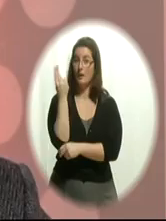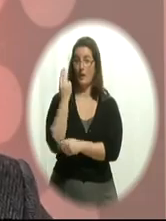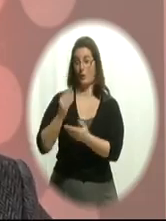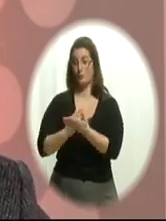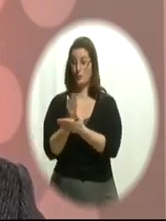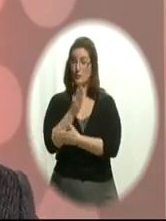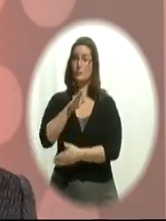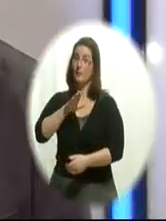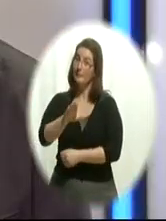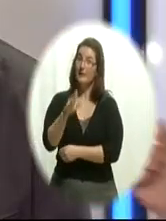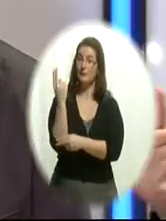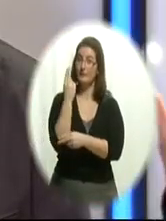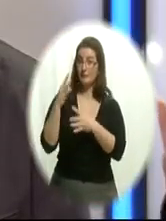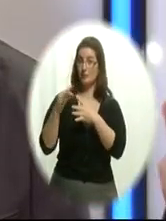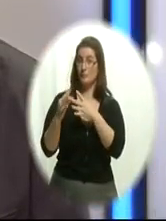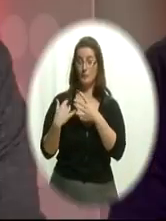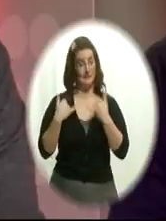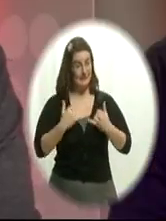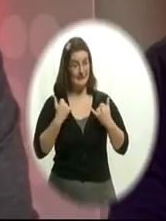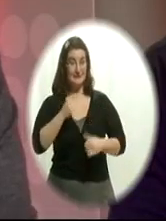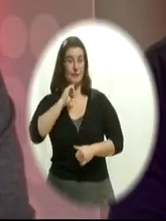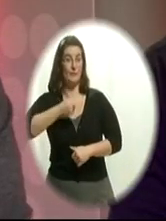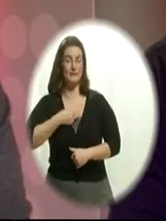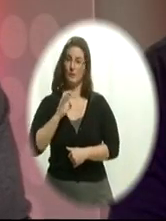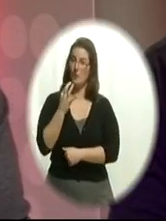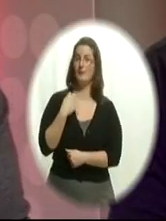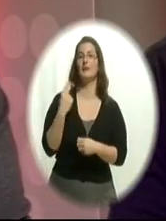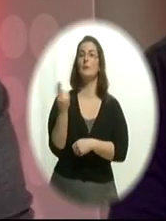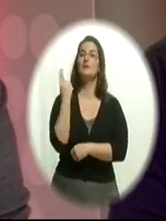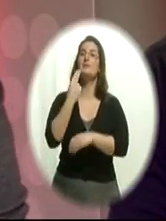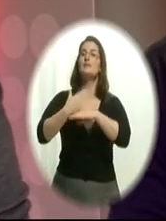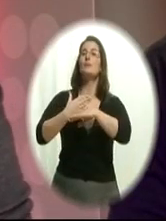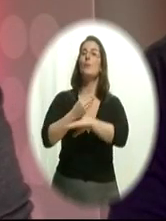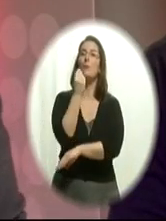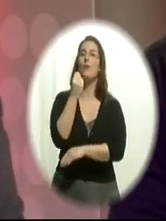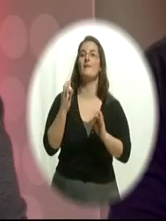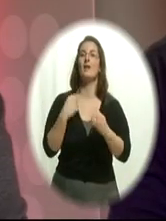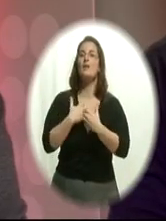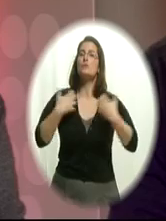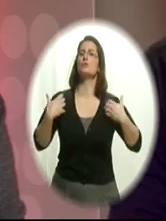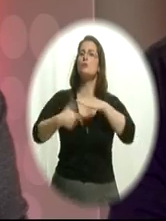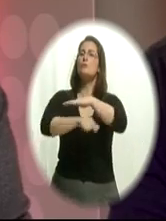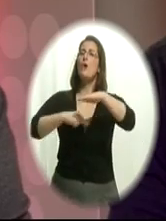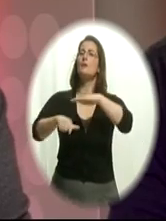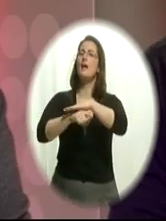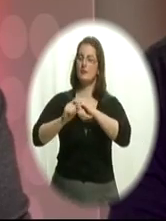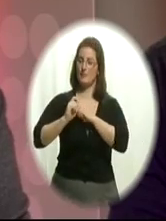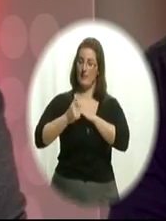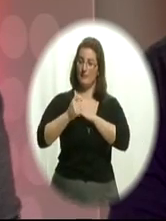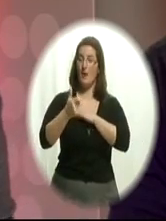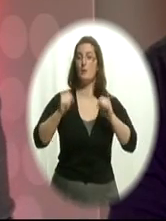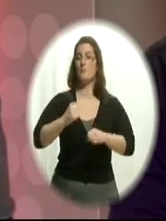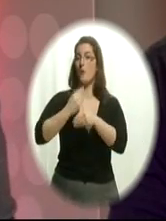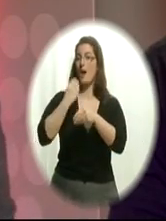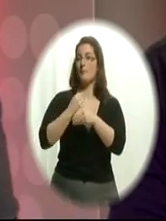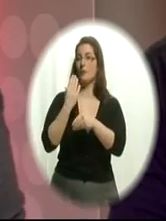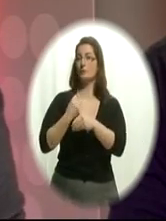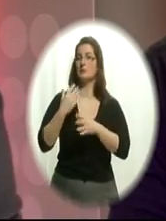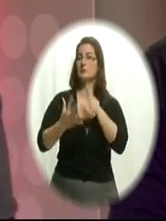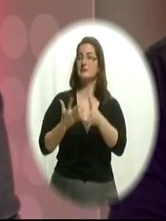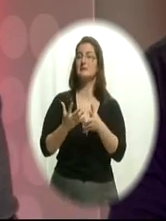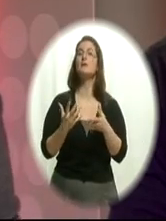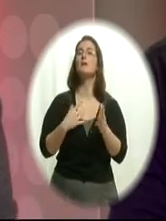spécifiques avec des options. Oui, notamment à l'université de Rouen, il y a un cursus dans la filière des sciences du langage. qui permet d'apprendre la langue des signes à partir de la première année